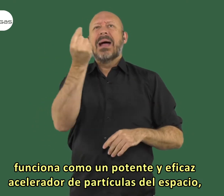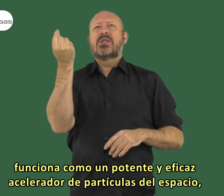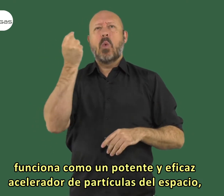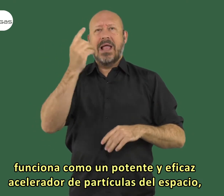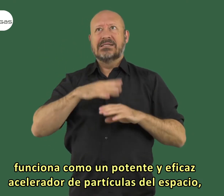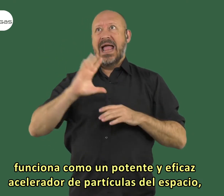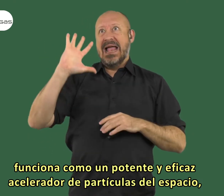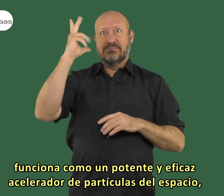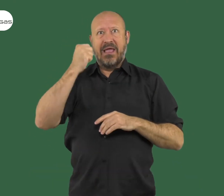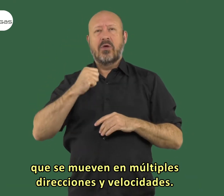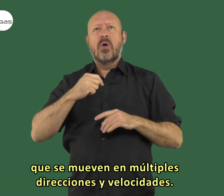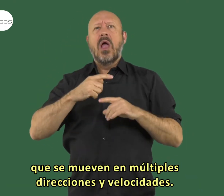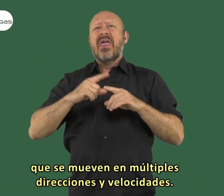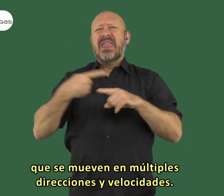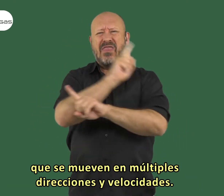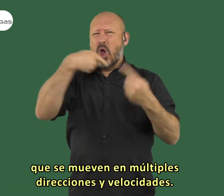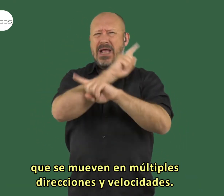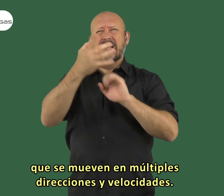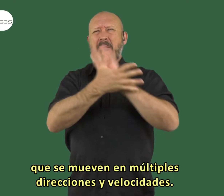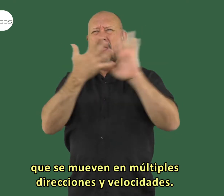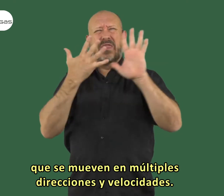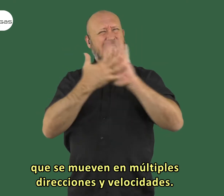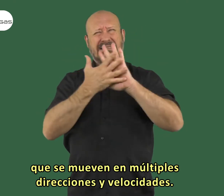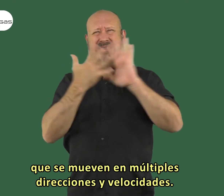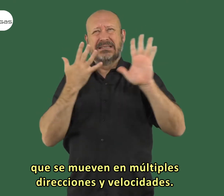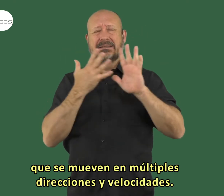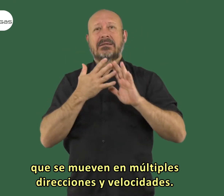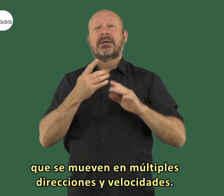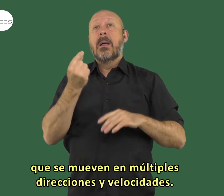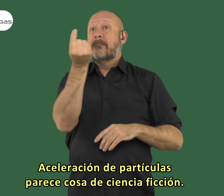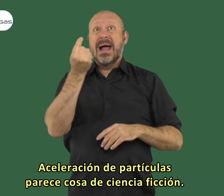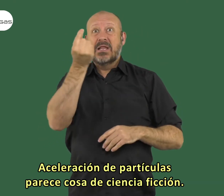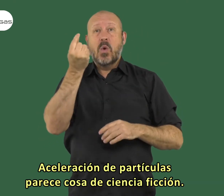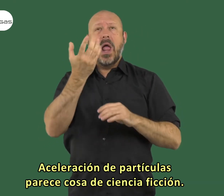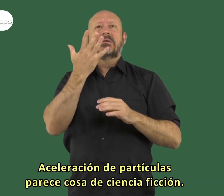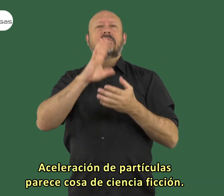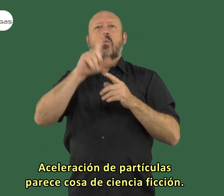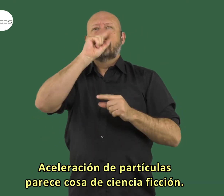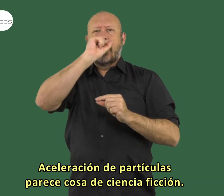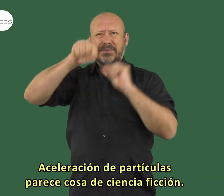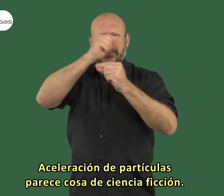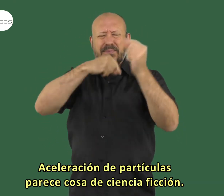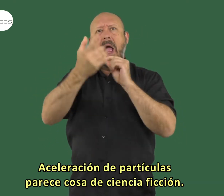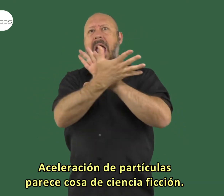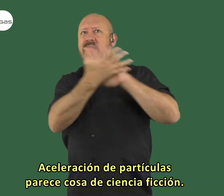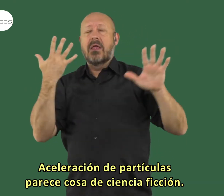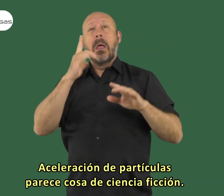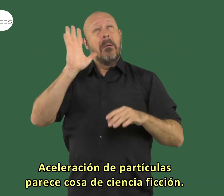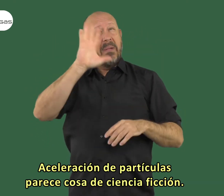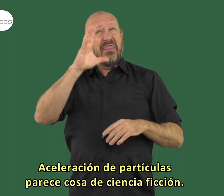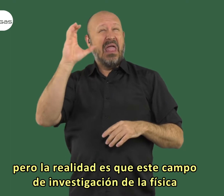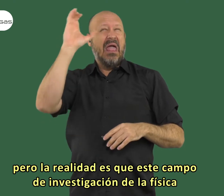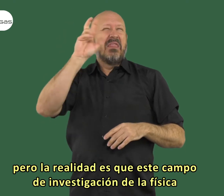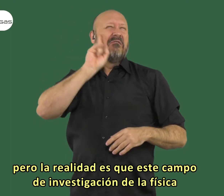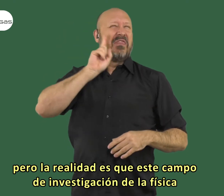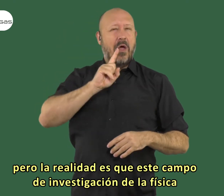acelerador de partículas del espacio que se mueven en múltiples direcciones y velocidades. Aceleración de partículas parece cosa de ciencia